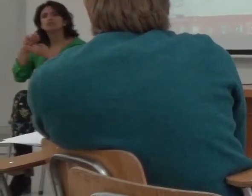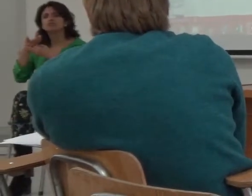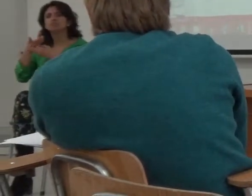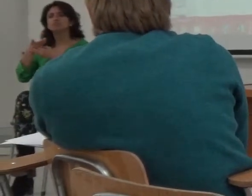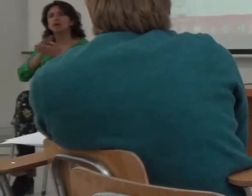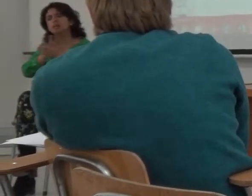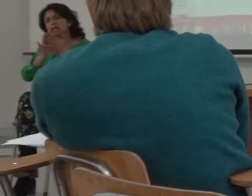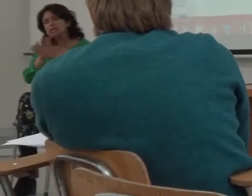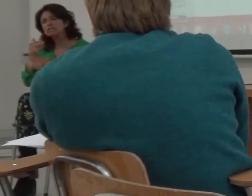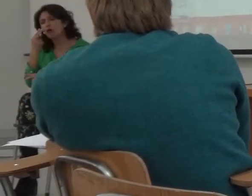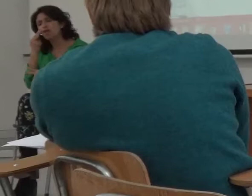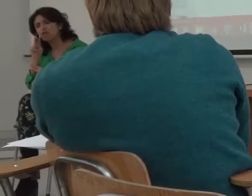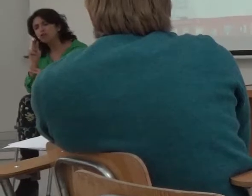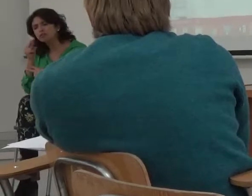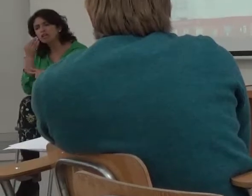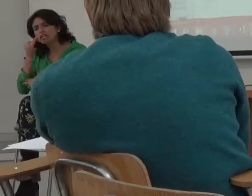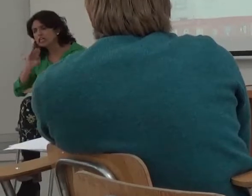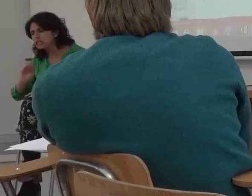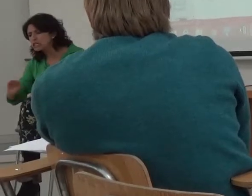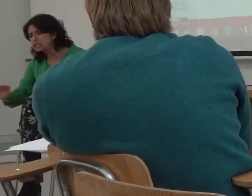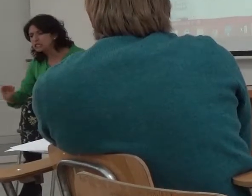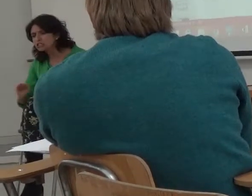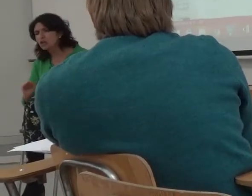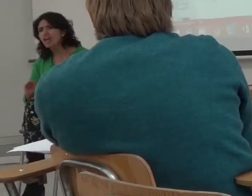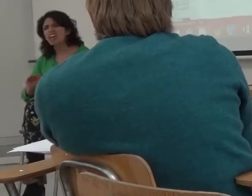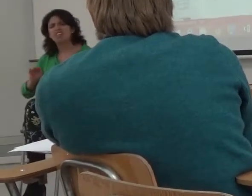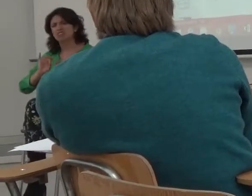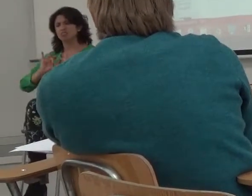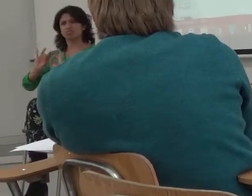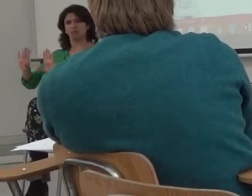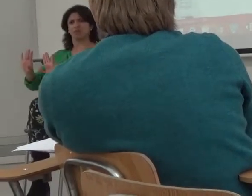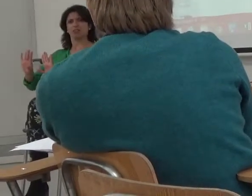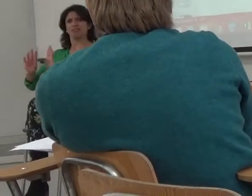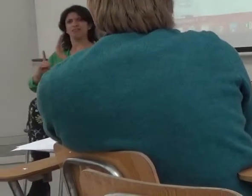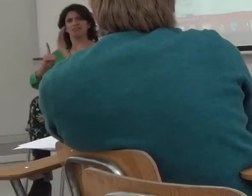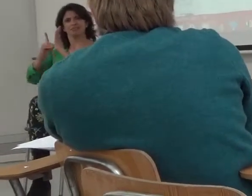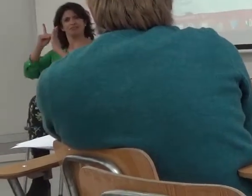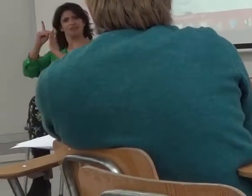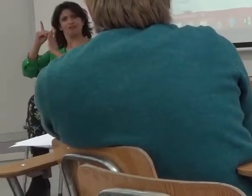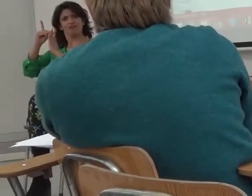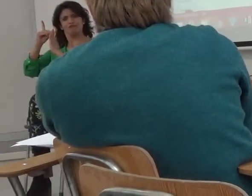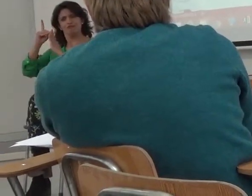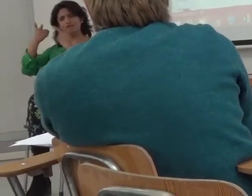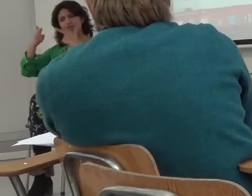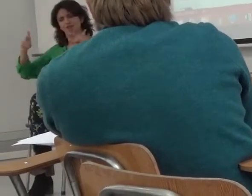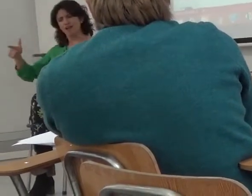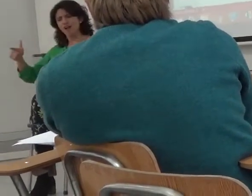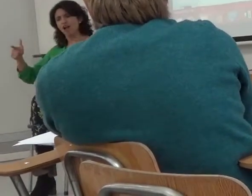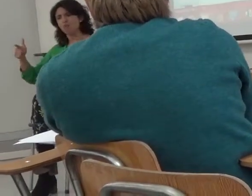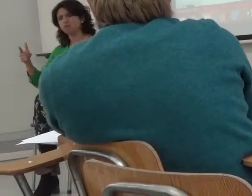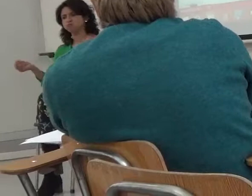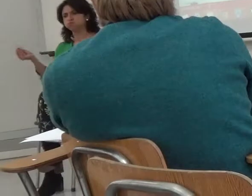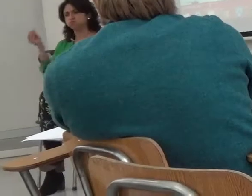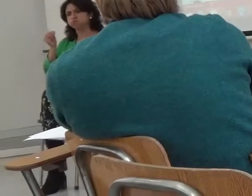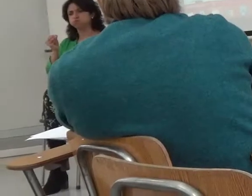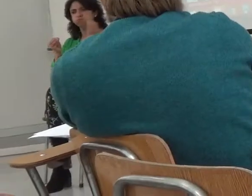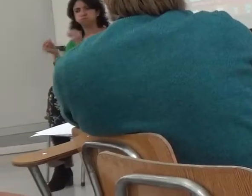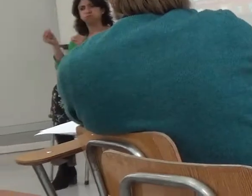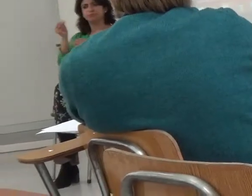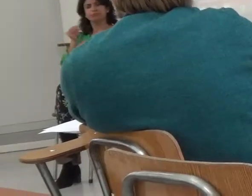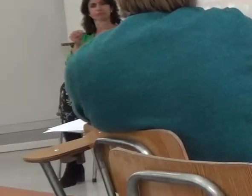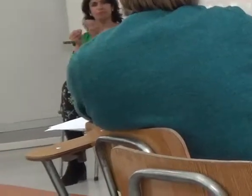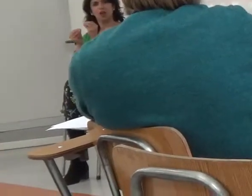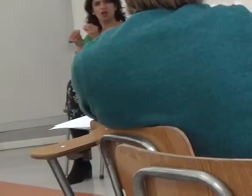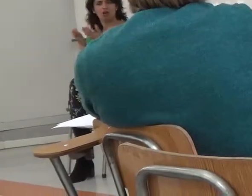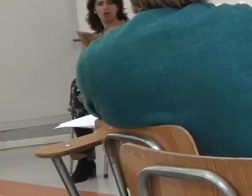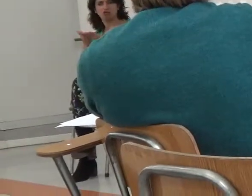que efectivamente es, independientemente del desarrollo lingüístico, el desarrollo del de completar todos los elementos